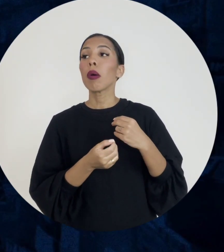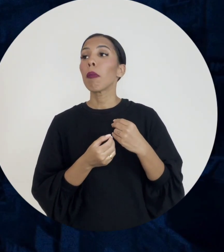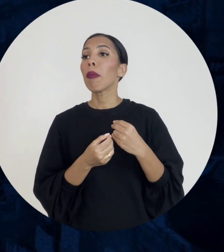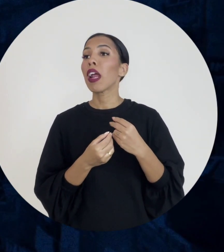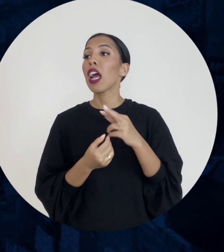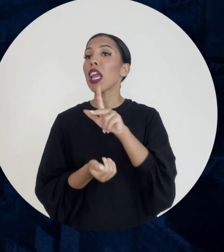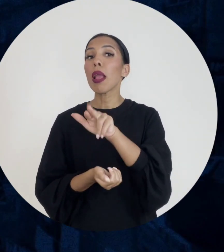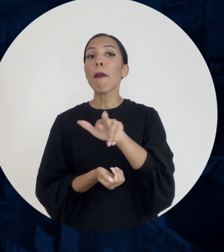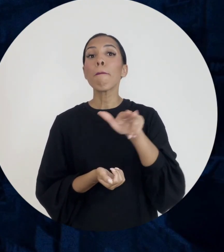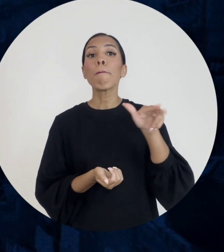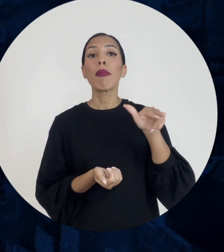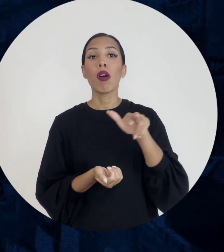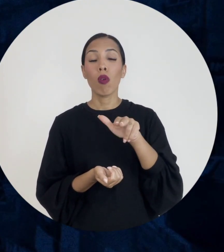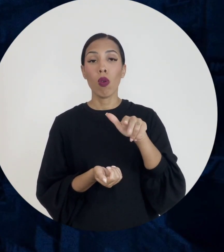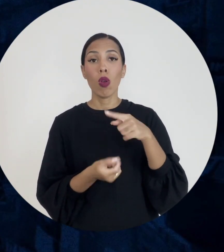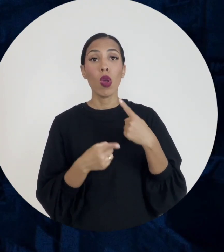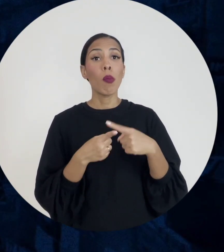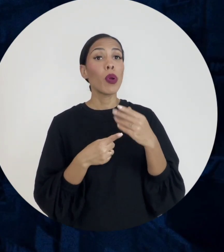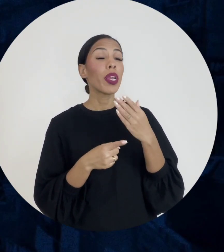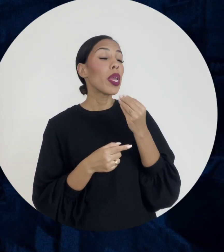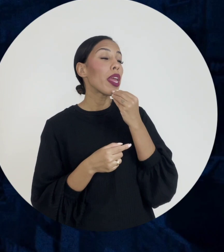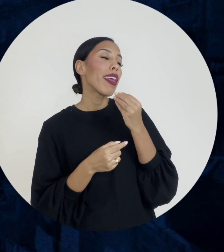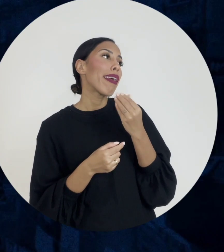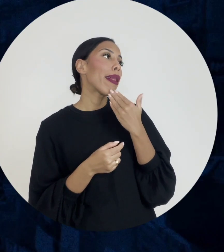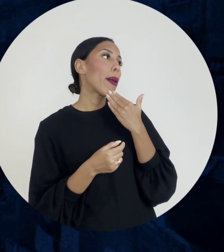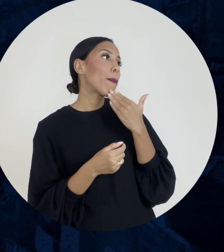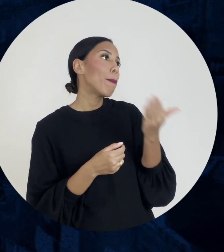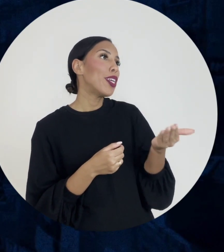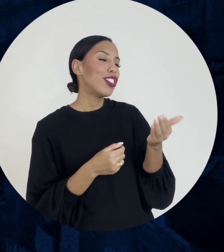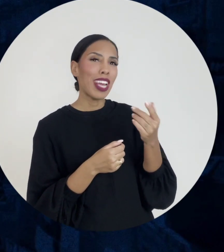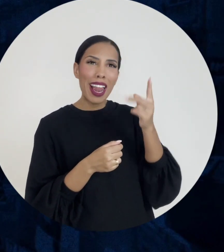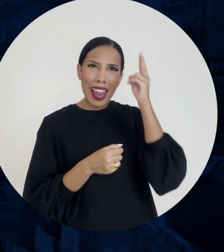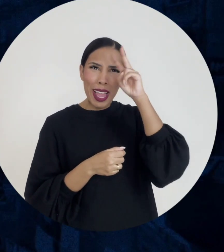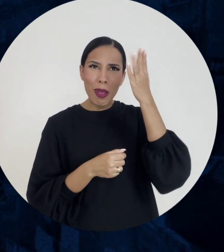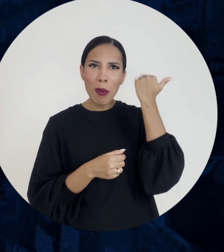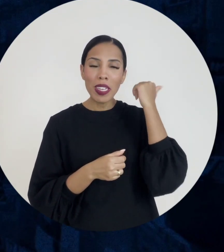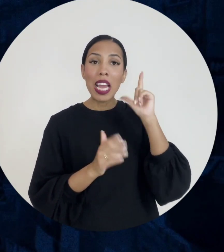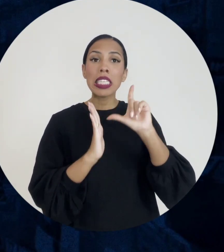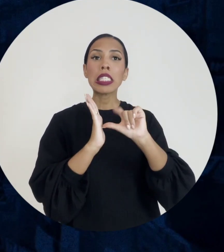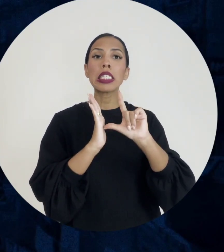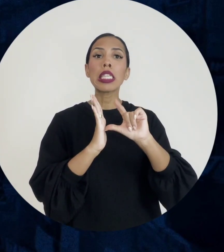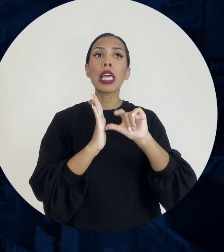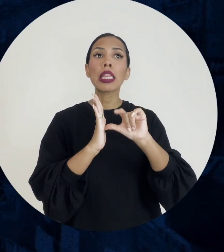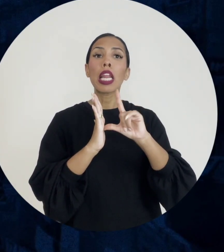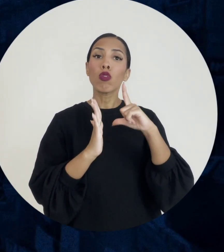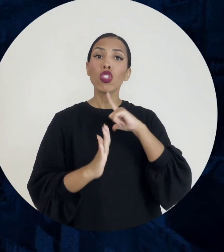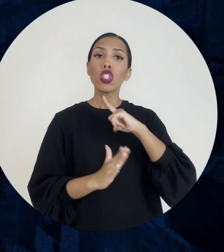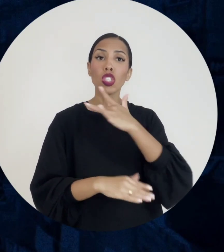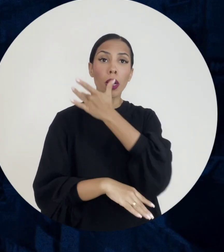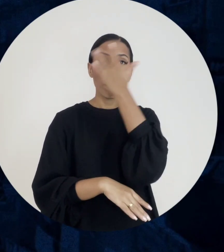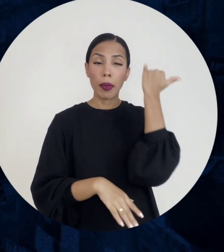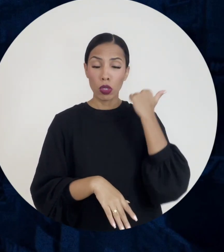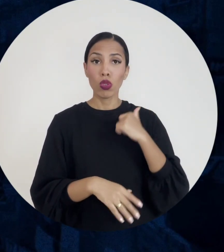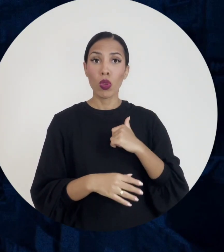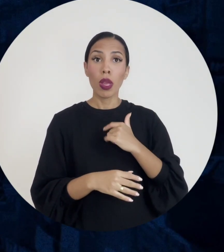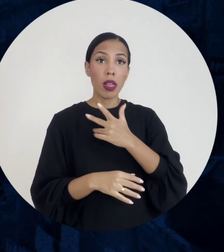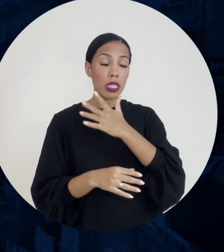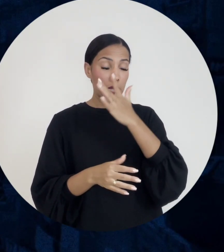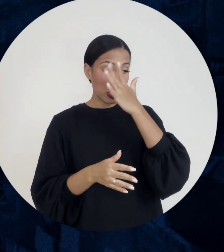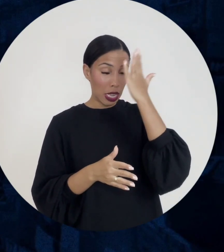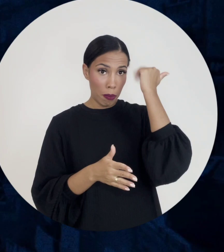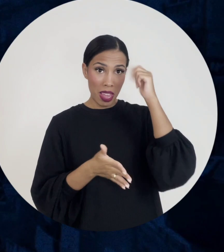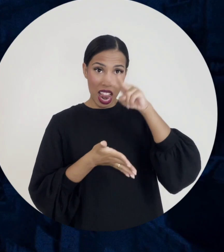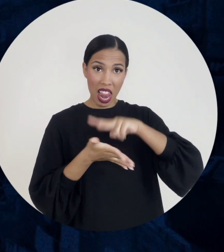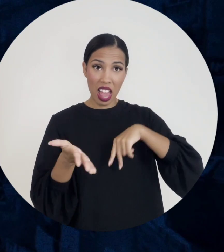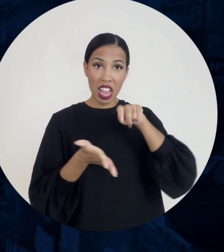Brasil, né? Ela pedia muito para os vizinhos que sabiam ler e escrever, escrever as cartas para ela mandar para os filhos. Então aquilo para ela